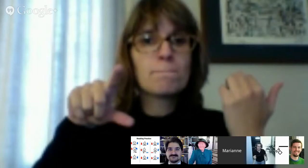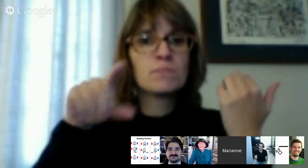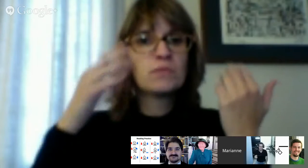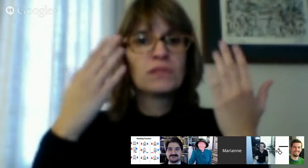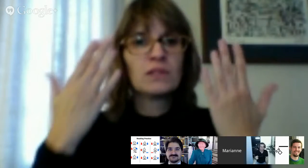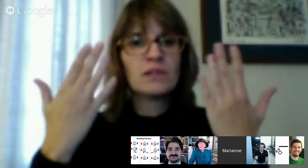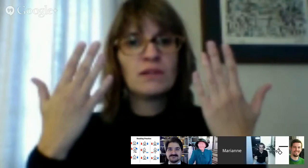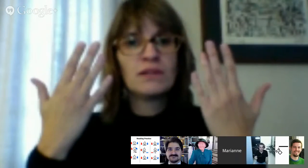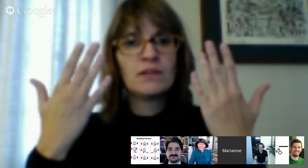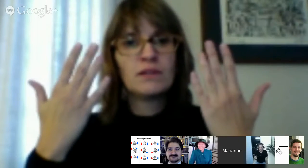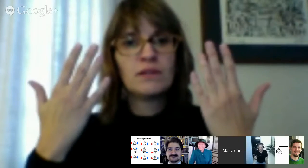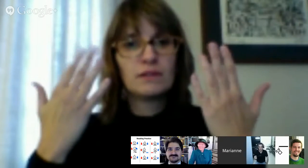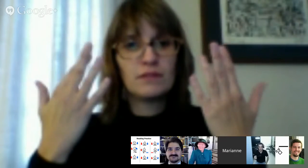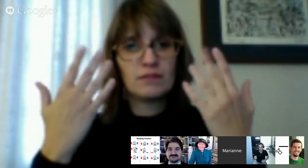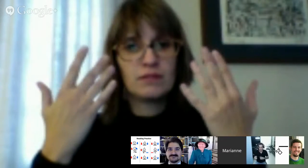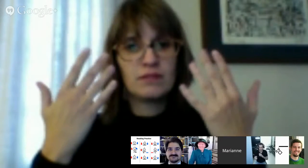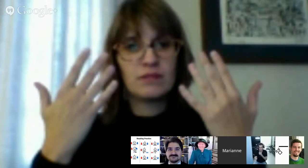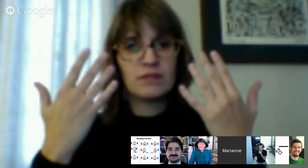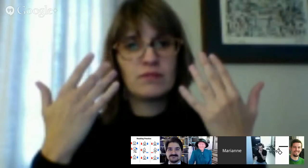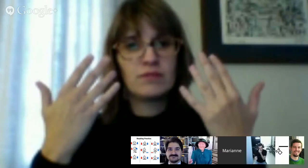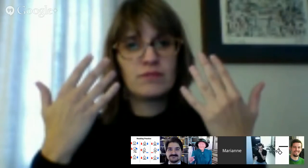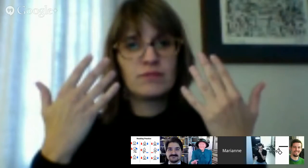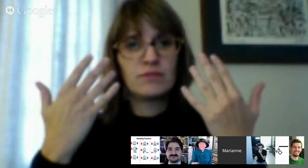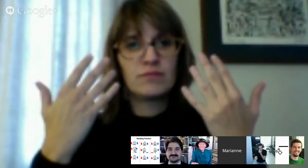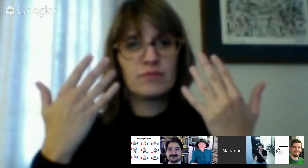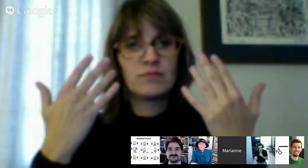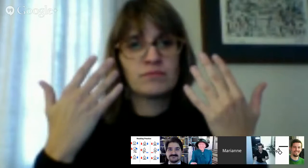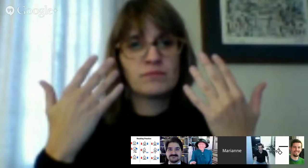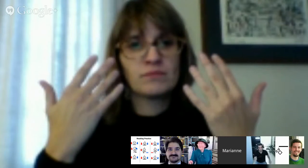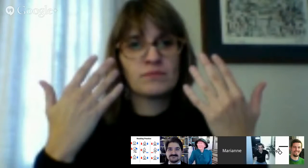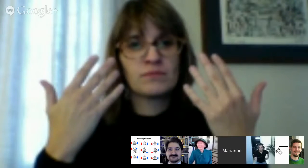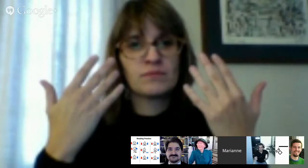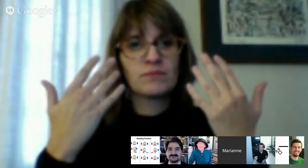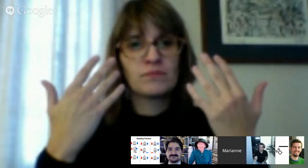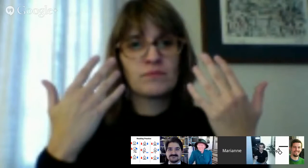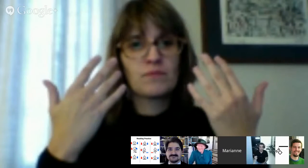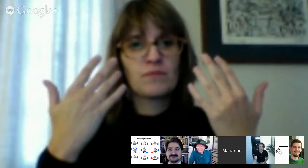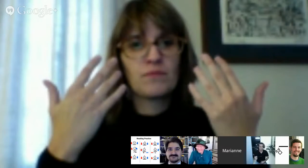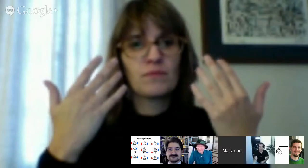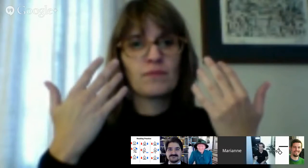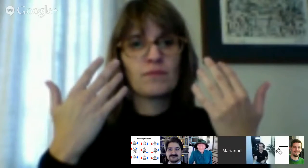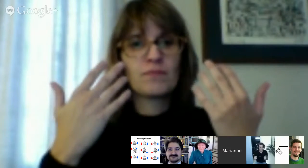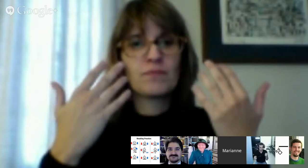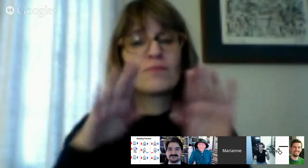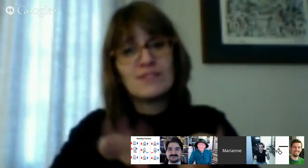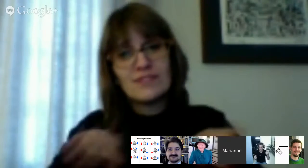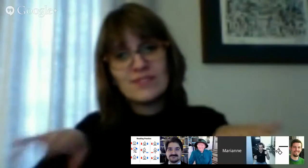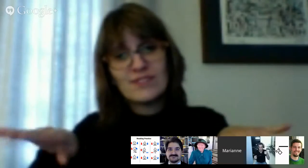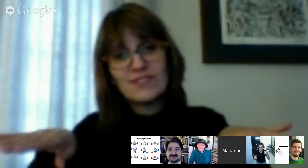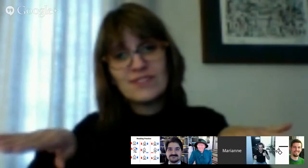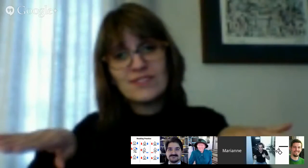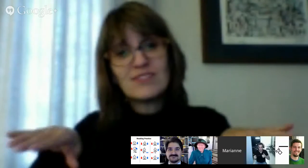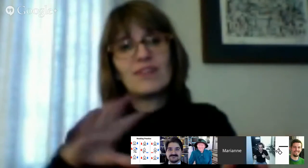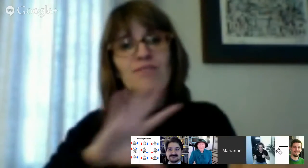Então nós podemos ver as mãos vermelhas e azuis.